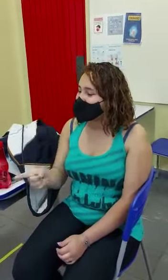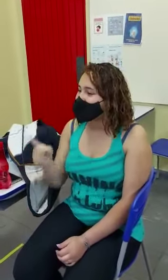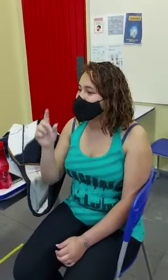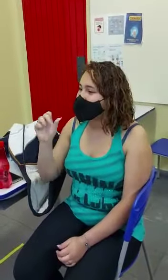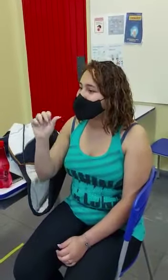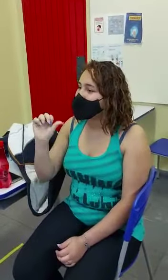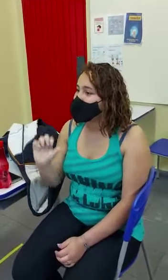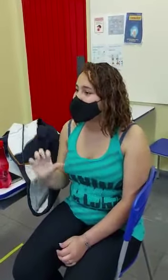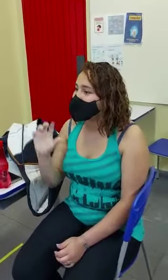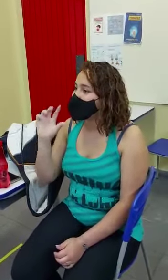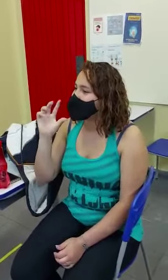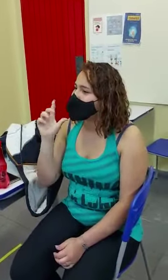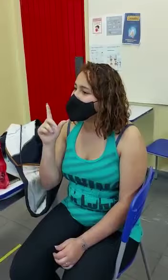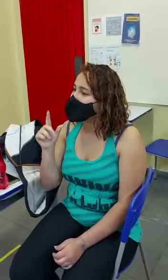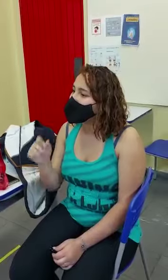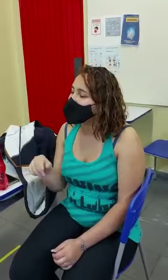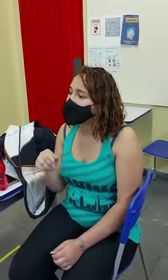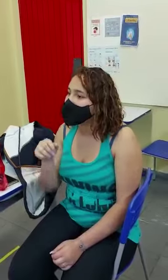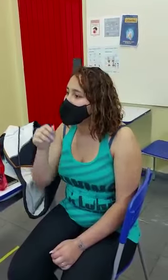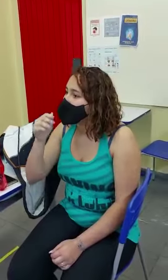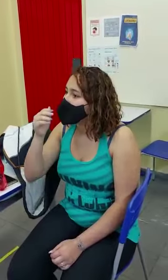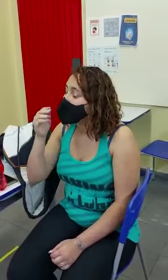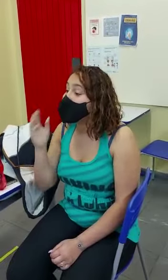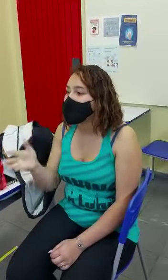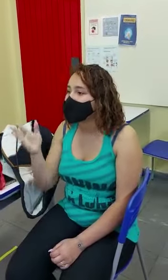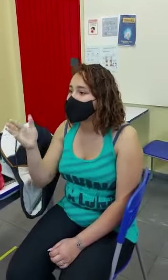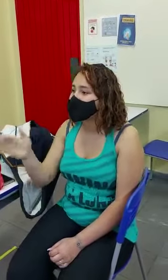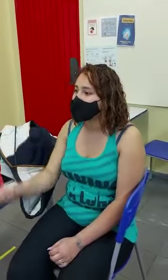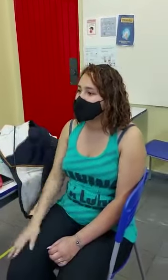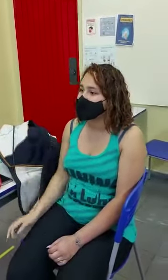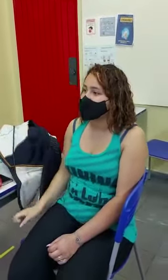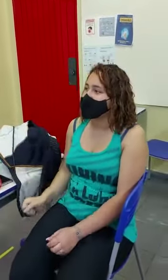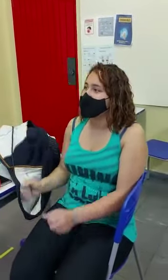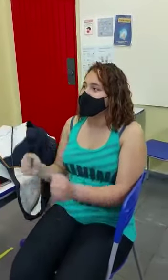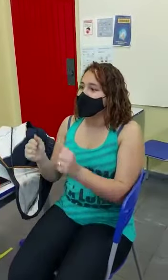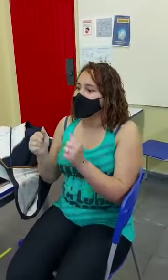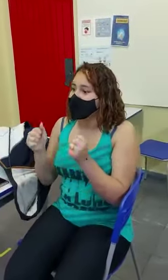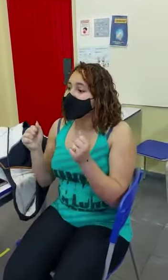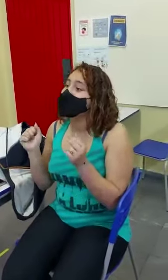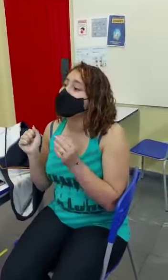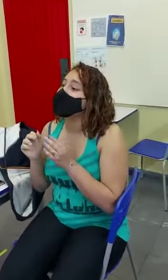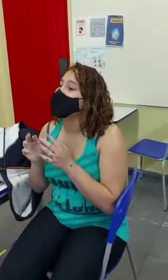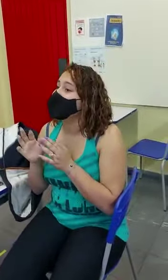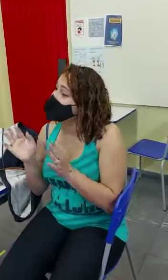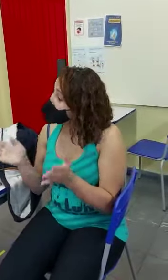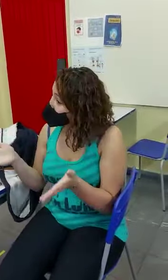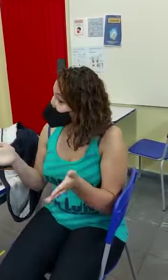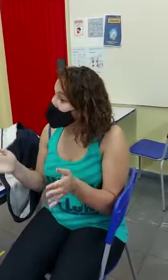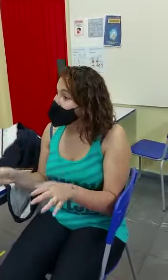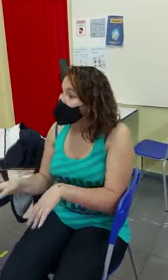minha lixeira, meu RG, meu cartão de crédito, acrescenta, e o meu CPF.